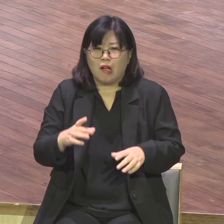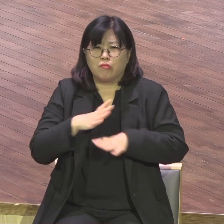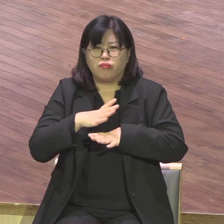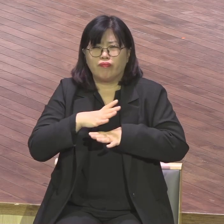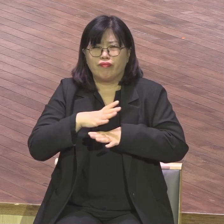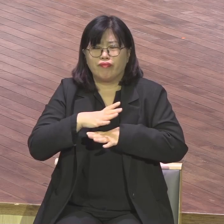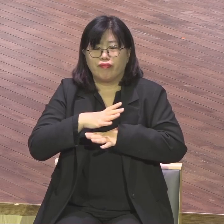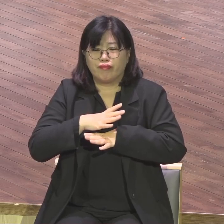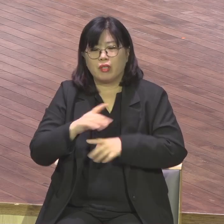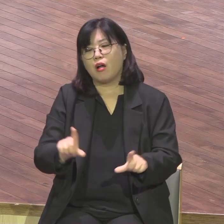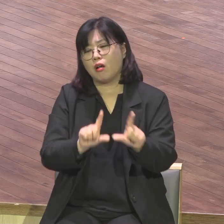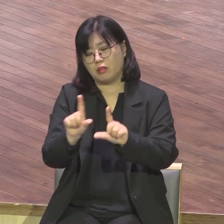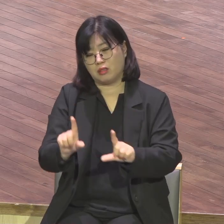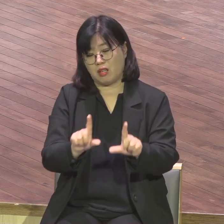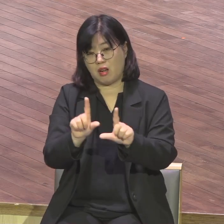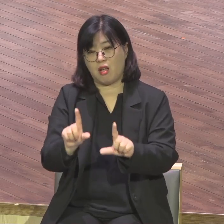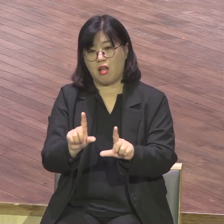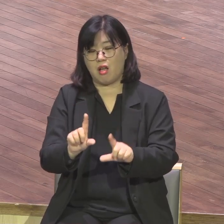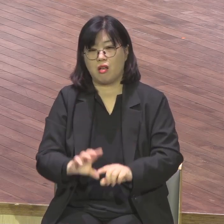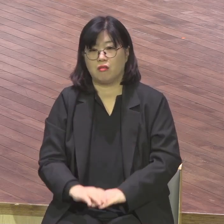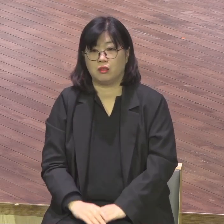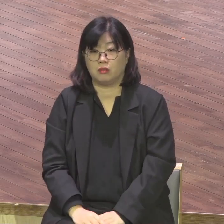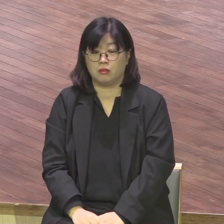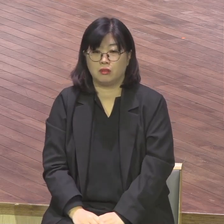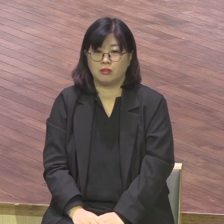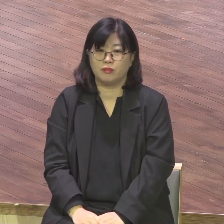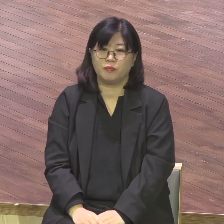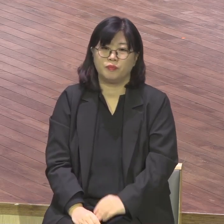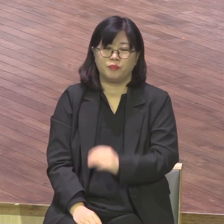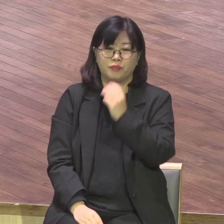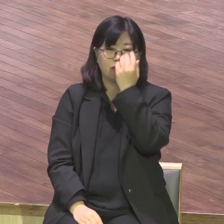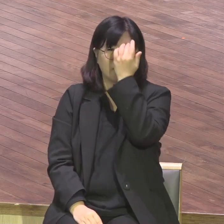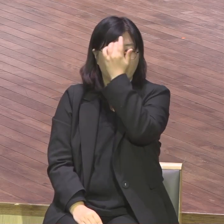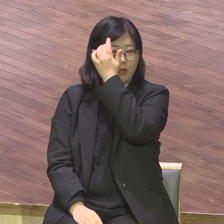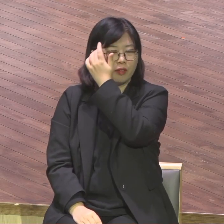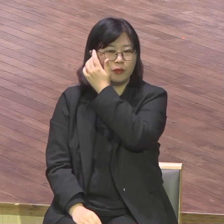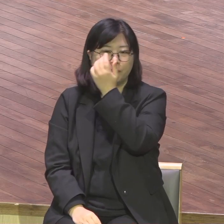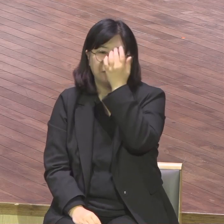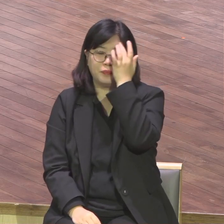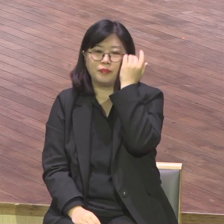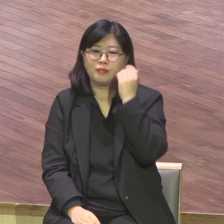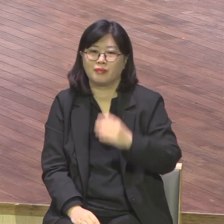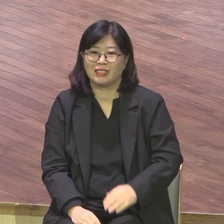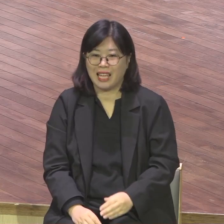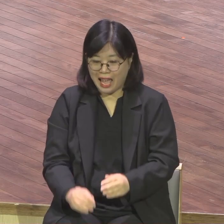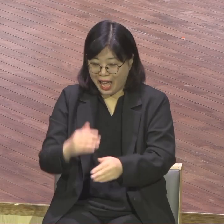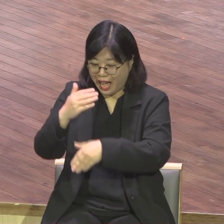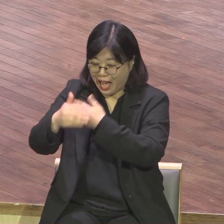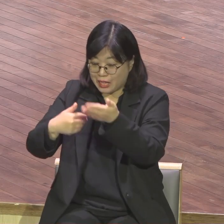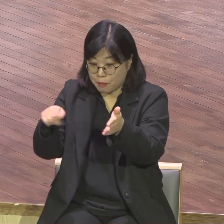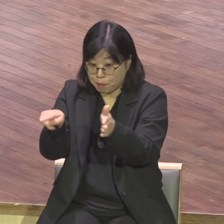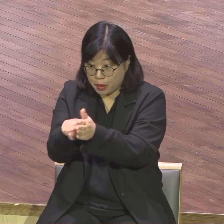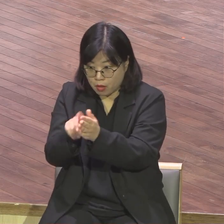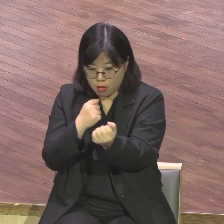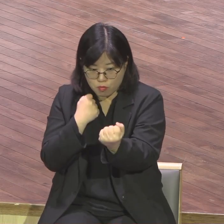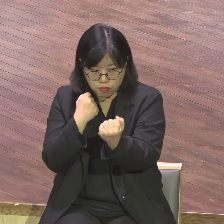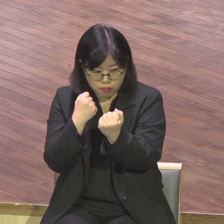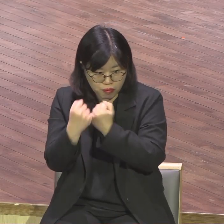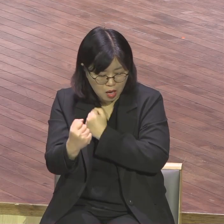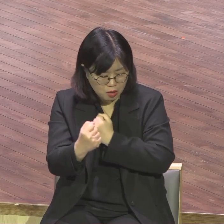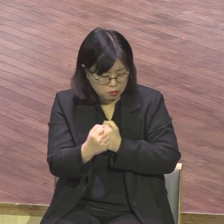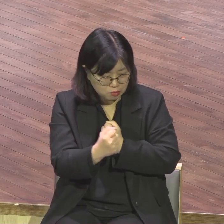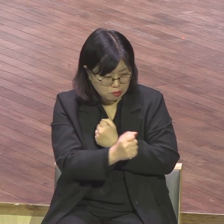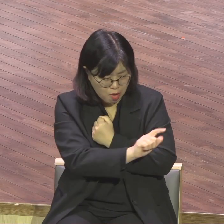성도들 많습니다. 구원받은 하나님 자녀가 온갖 세상 걱정 염려 때문에 잠을 자지 못해. 불면증 걸려.